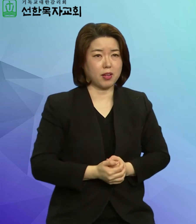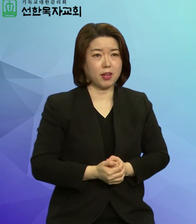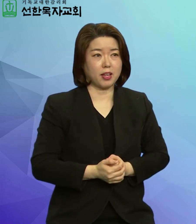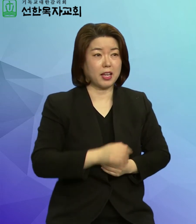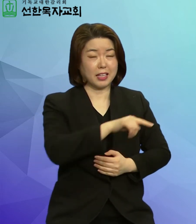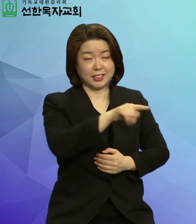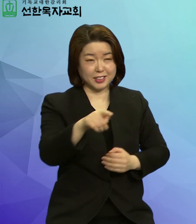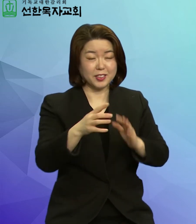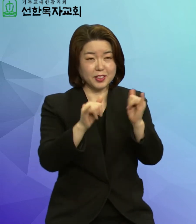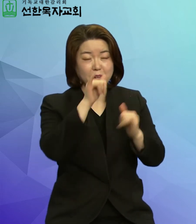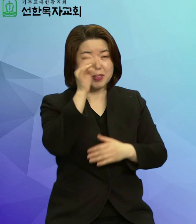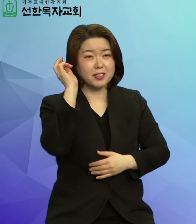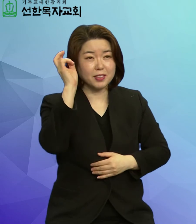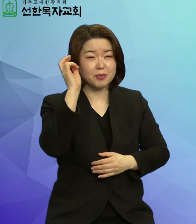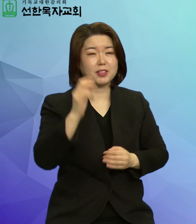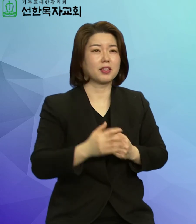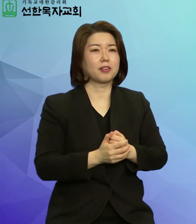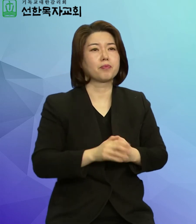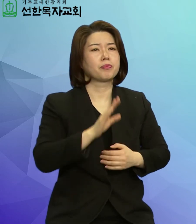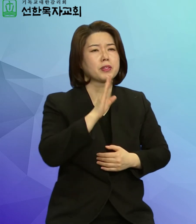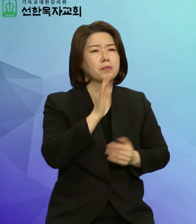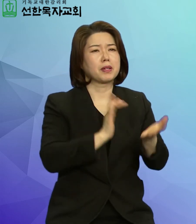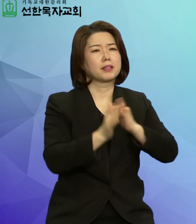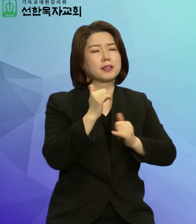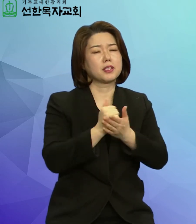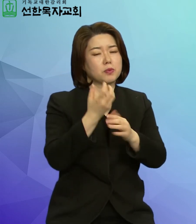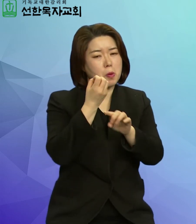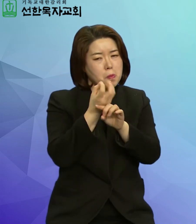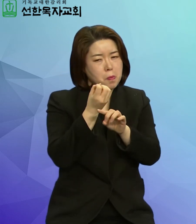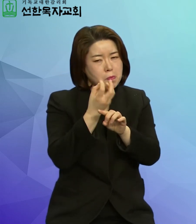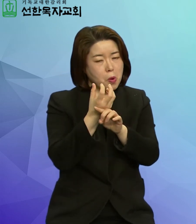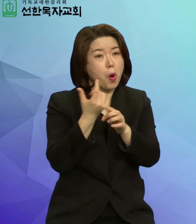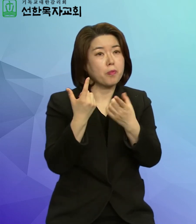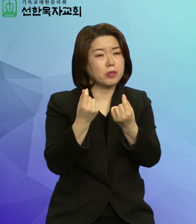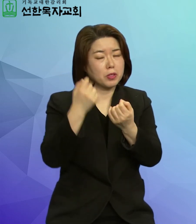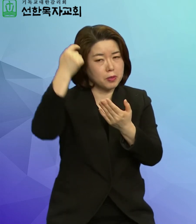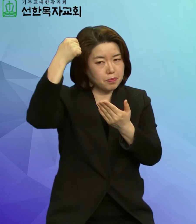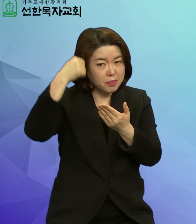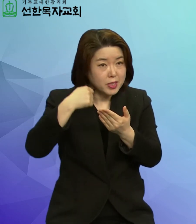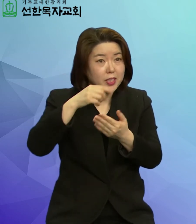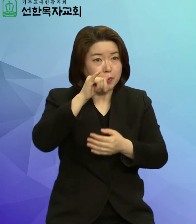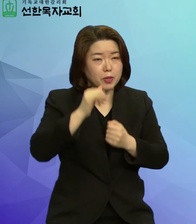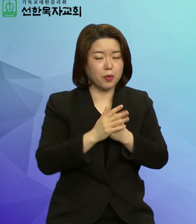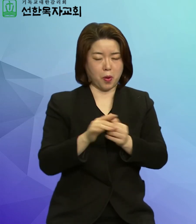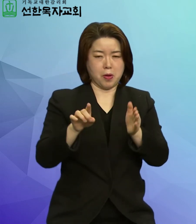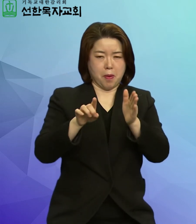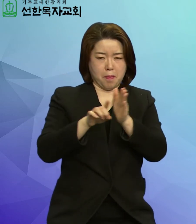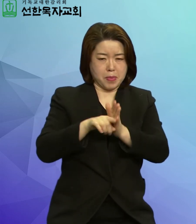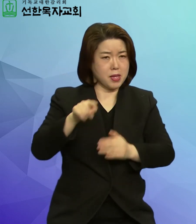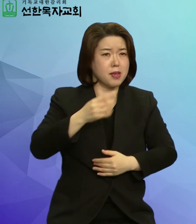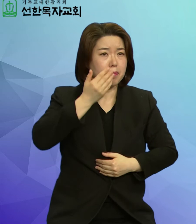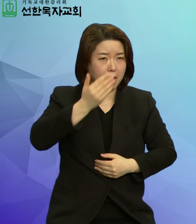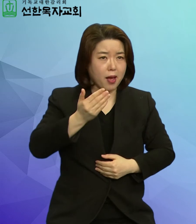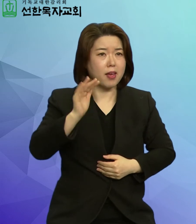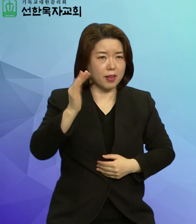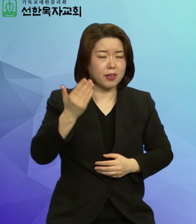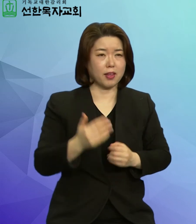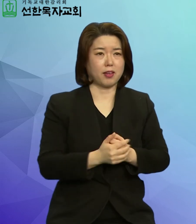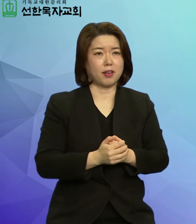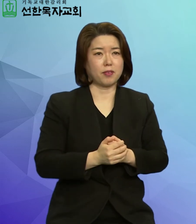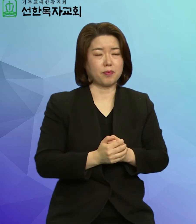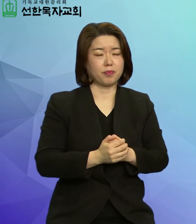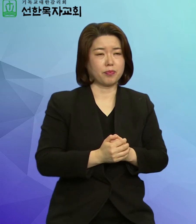않겠습니까? 그런 분들이 있으실 거예요. 정말 예수님이 보물처럼 그렇게 느껴지고 믿어져야